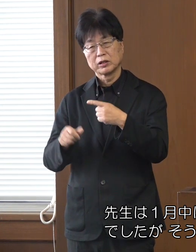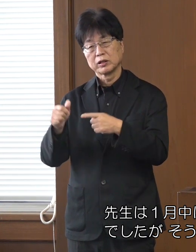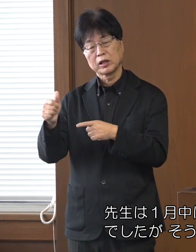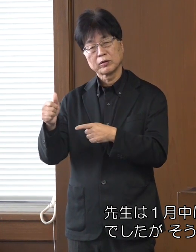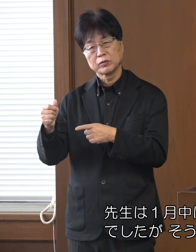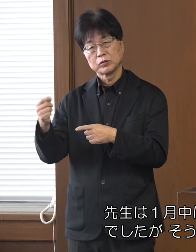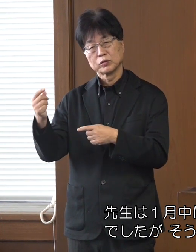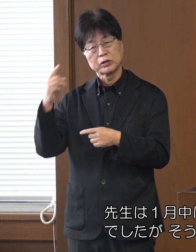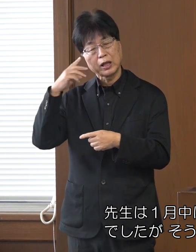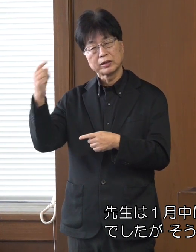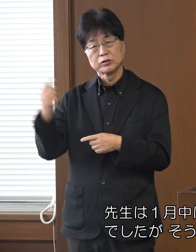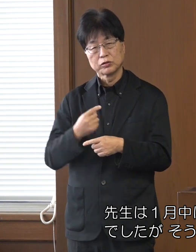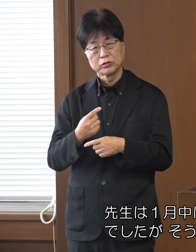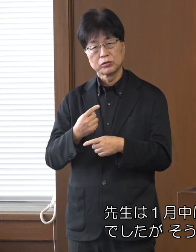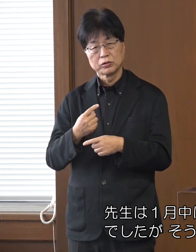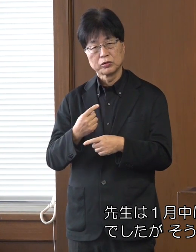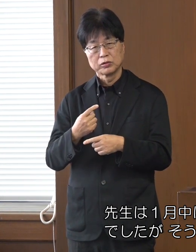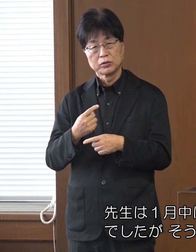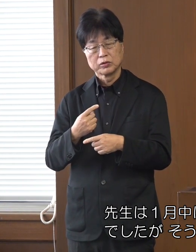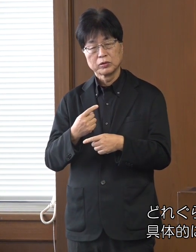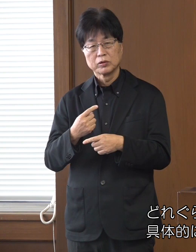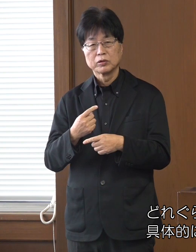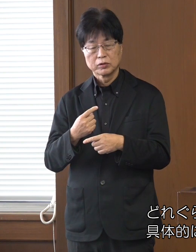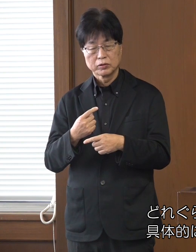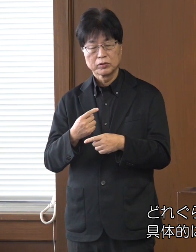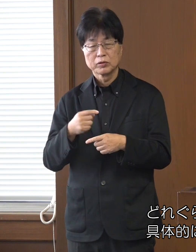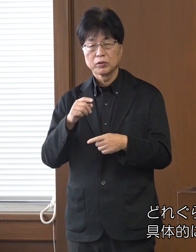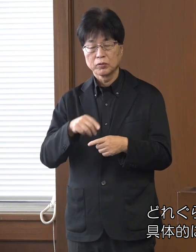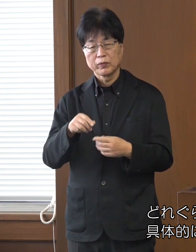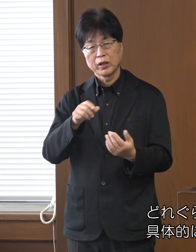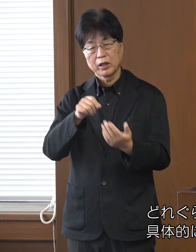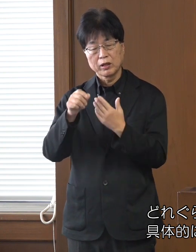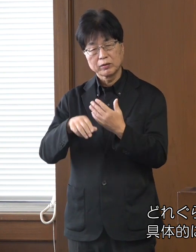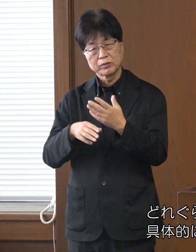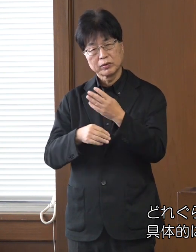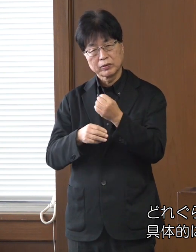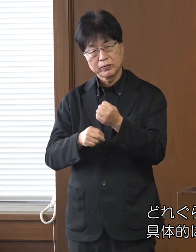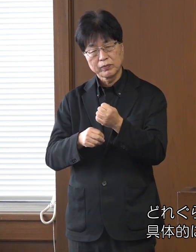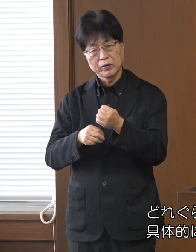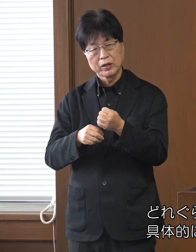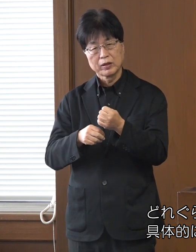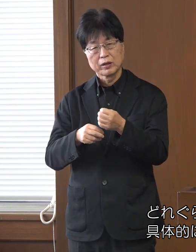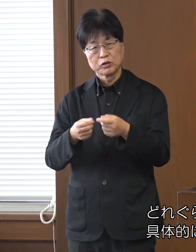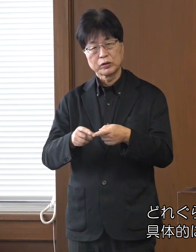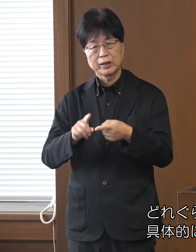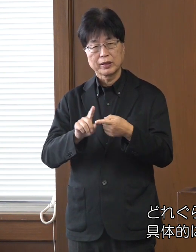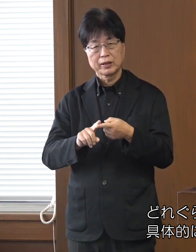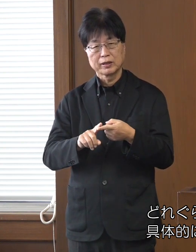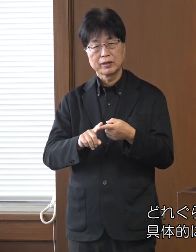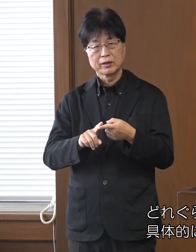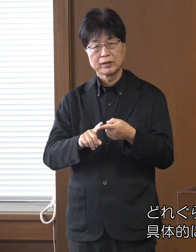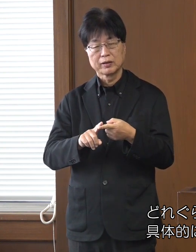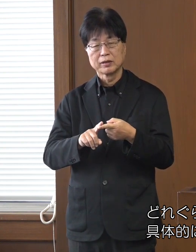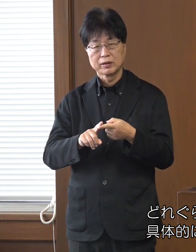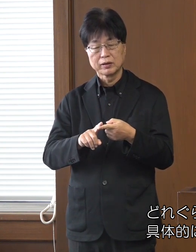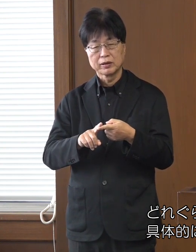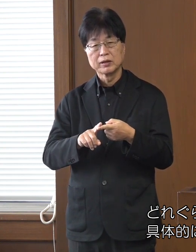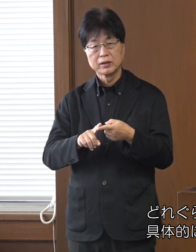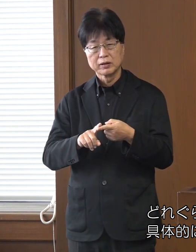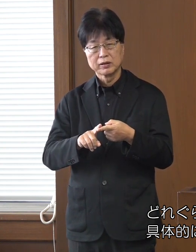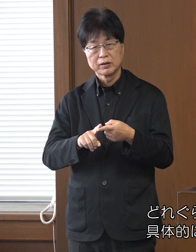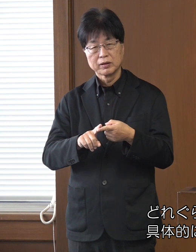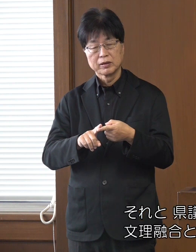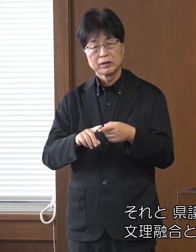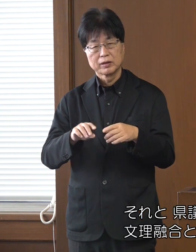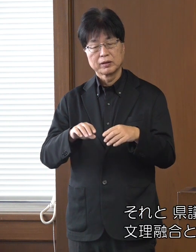でしたが、まあ、そういう具体的に後の人生をどれぐらいの時期にして具体的に、まあ、その着手していけるの